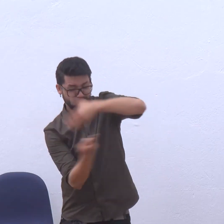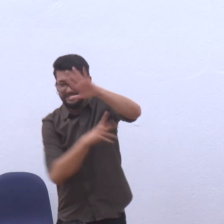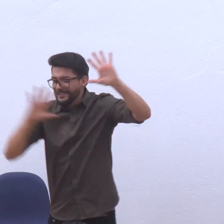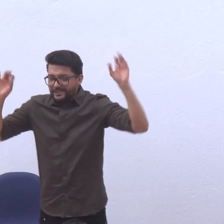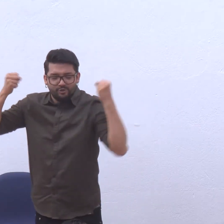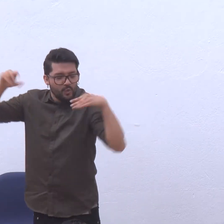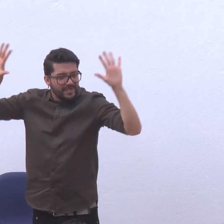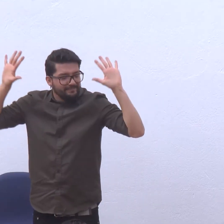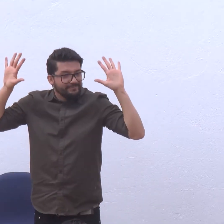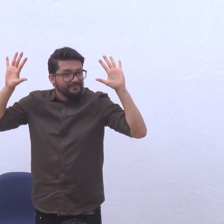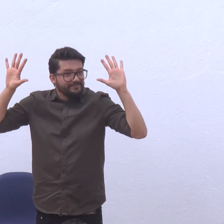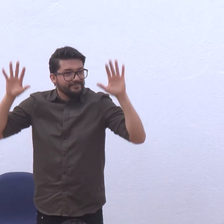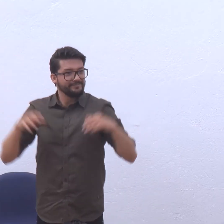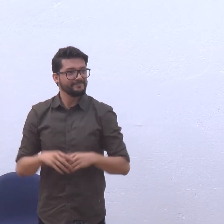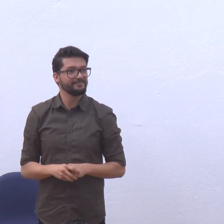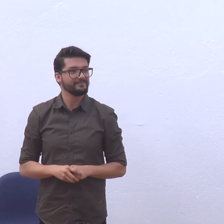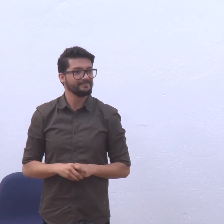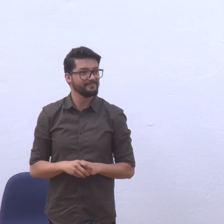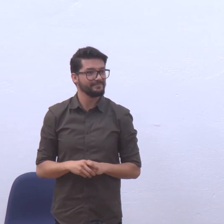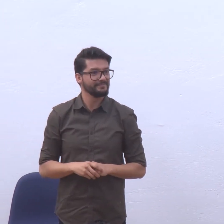el río de Dios. Suéltese.